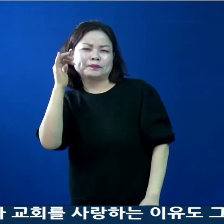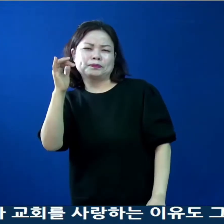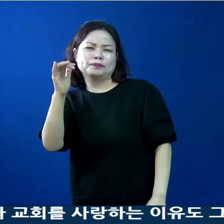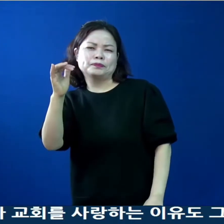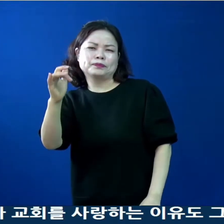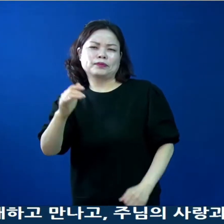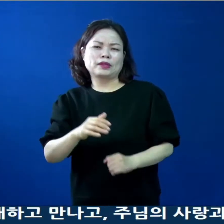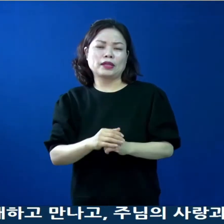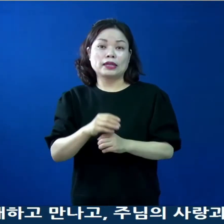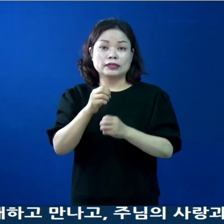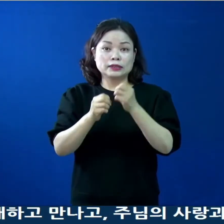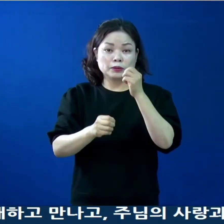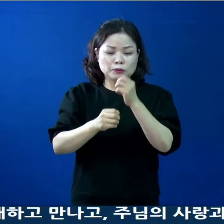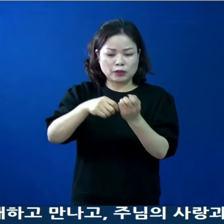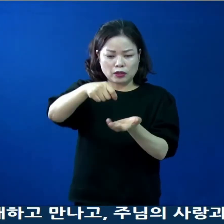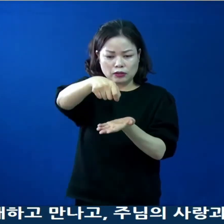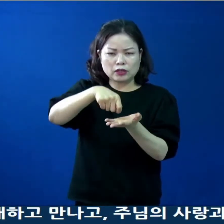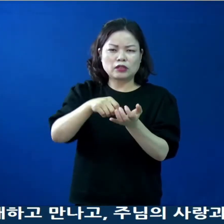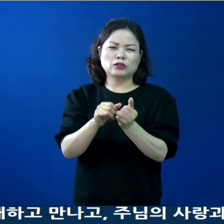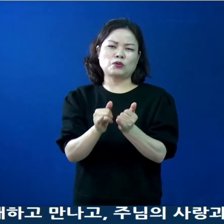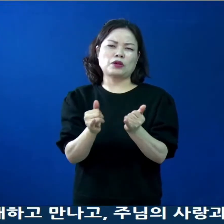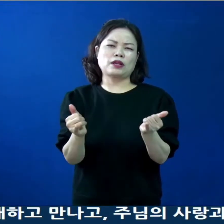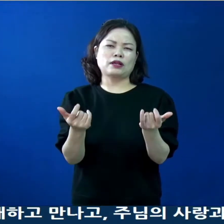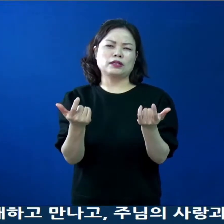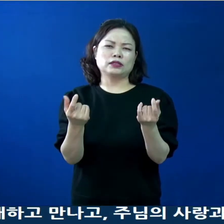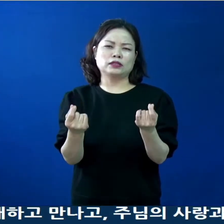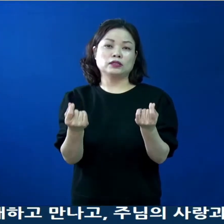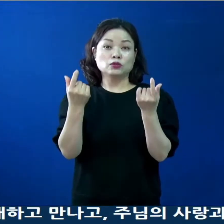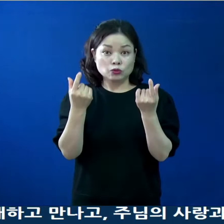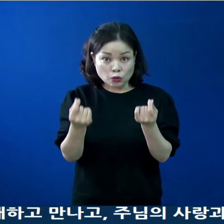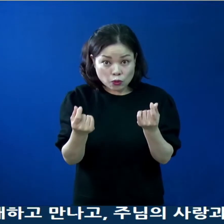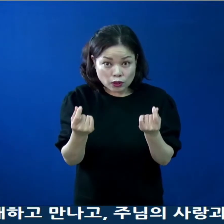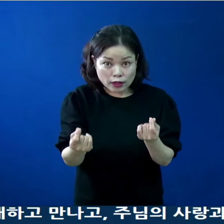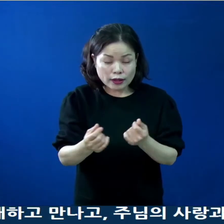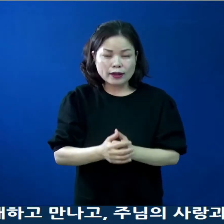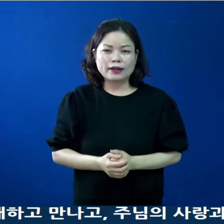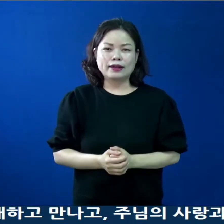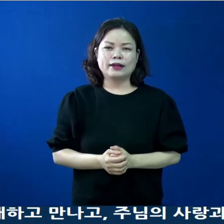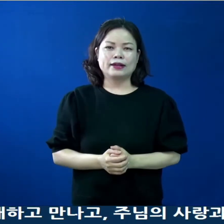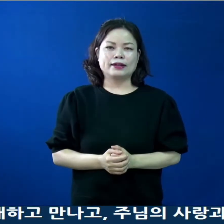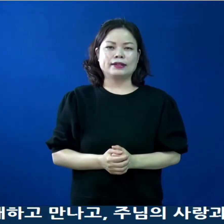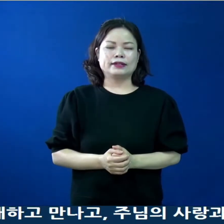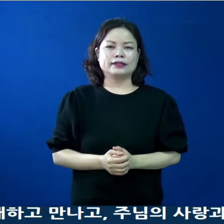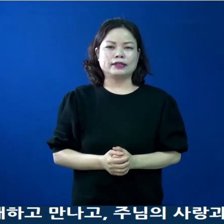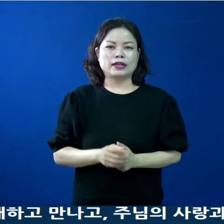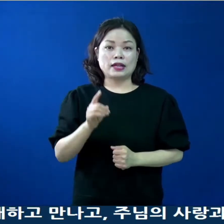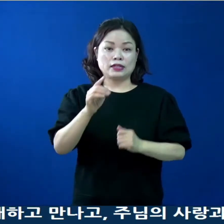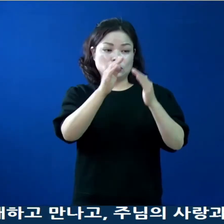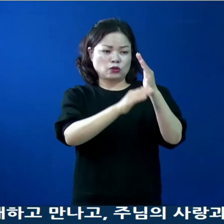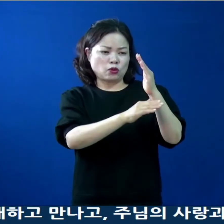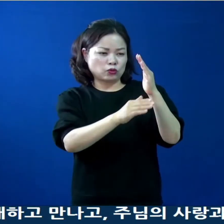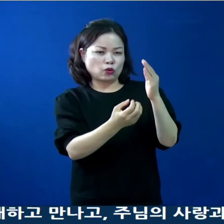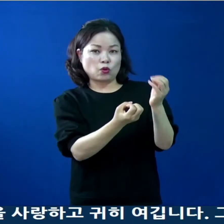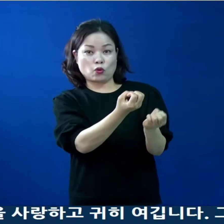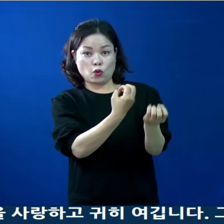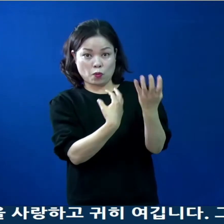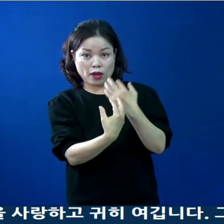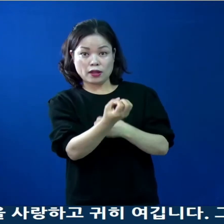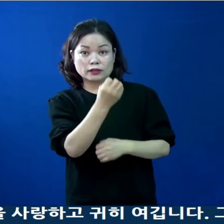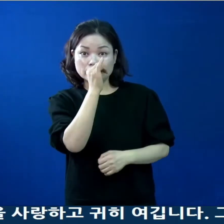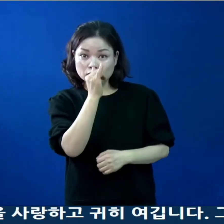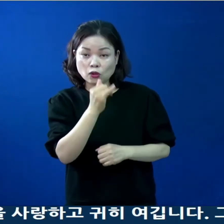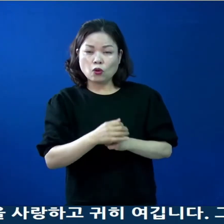이 시편의 저자와 같은 고백을 동일하게 하게 되는 것입니다. 한 성도가 이렇게 고백하는 것을 들은 적이